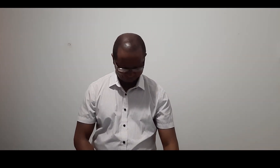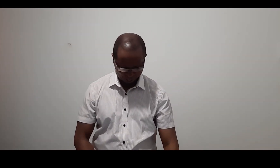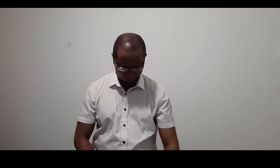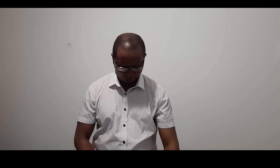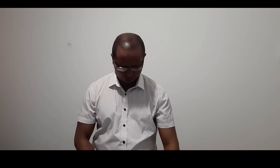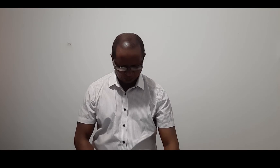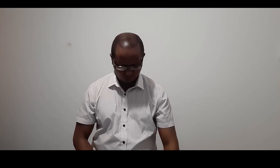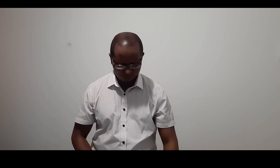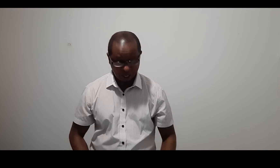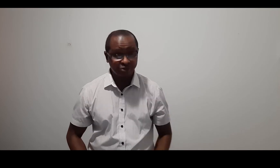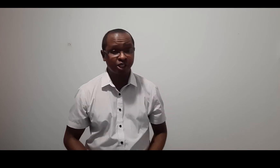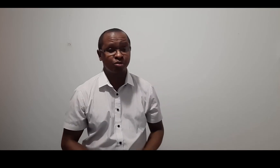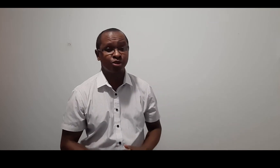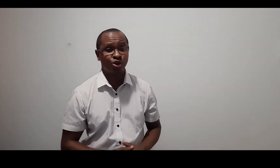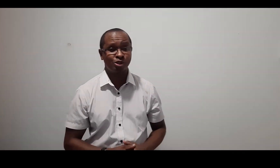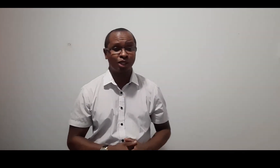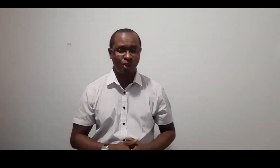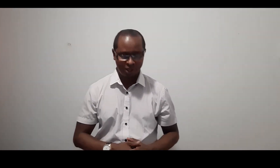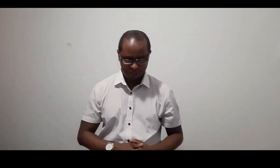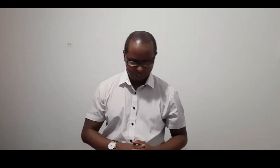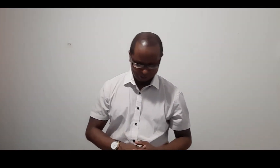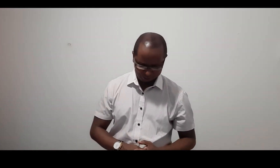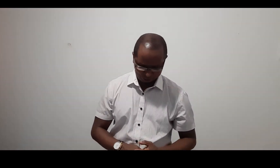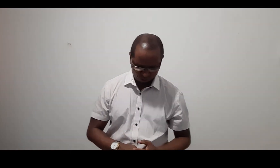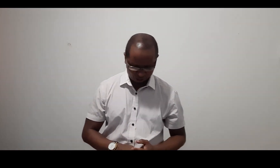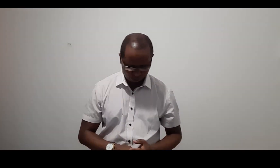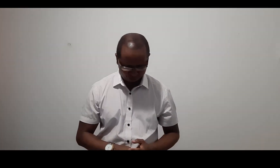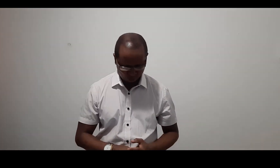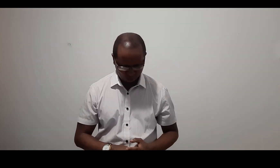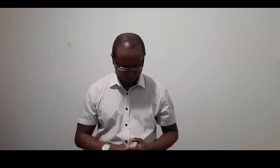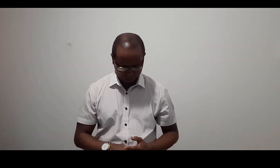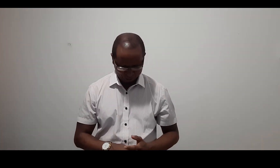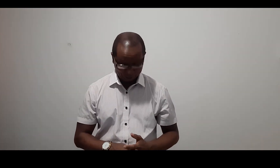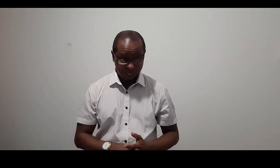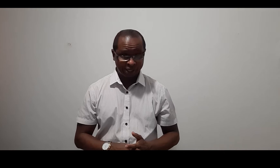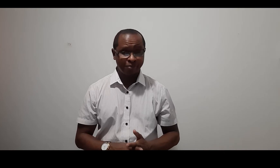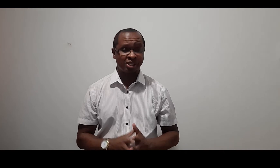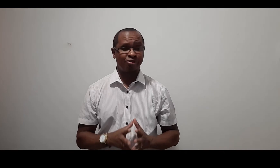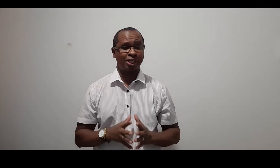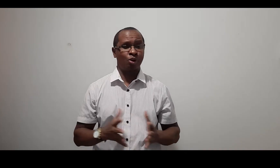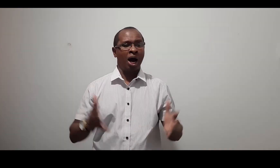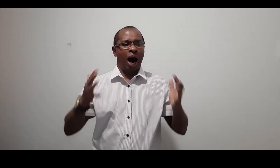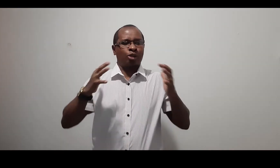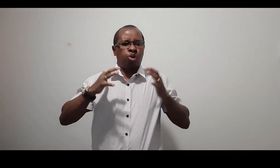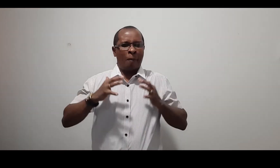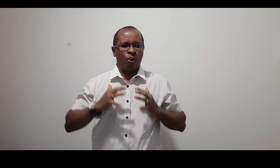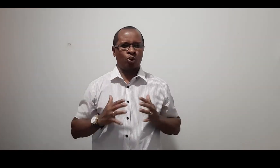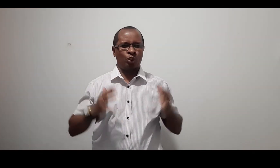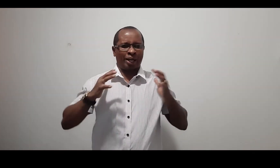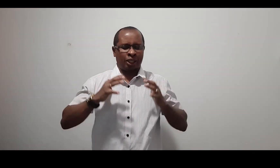Ary ny mpanao salamo koa amy salamo fahasivyambiny folo amy zato a ny andinin'ny faraky ambiny folo de ny lazany mazava tsara hoe ato ampoko no iraketako